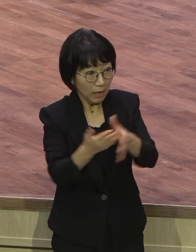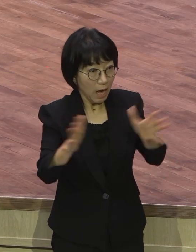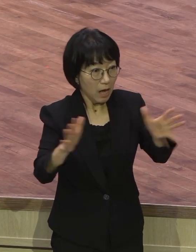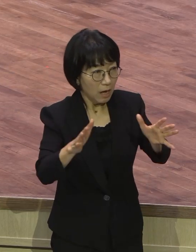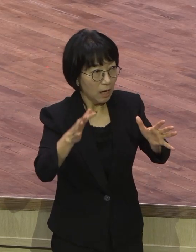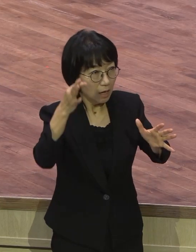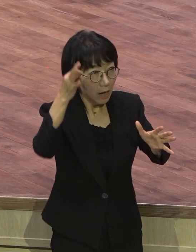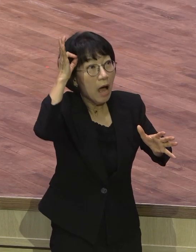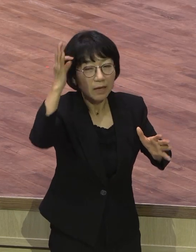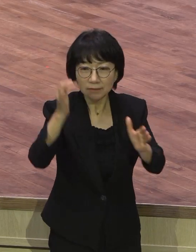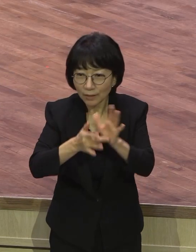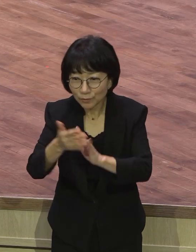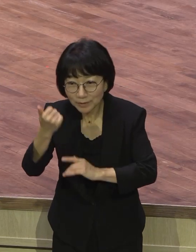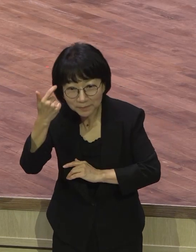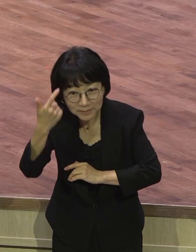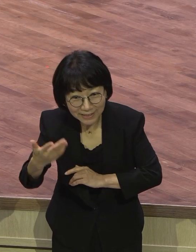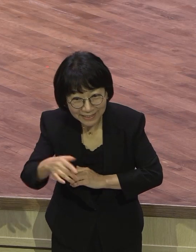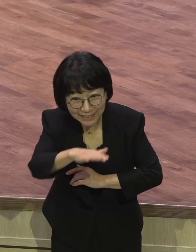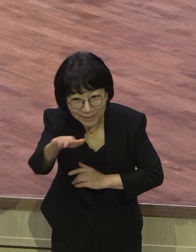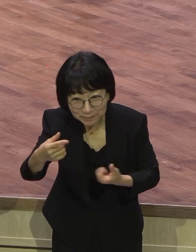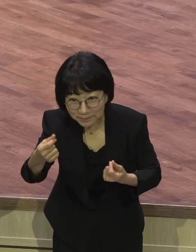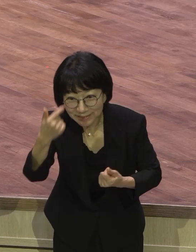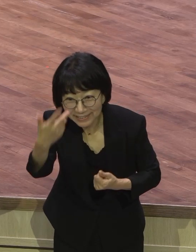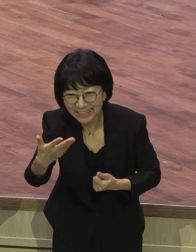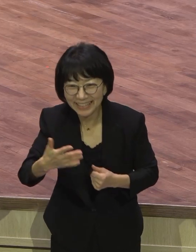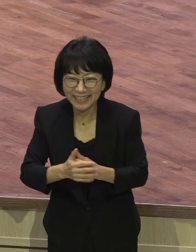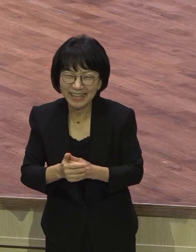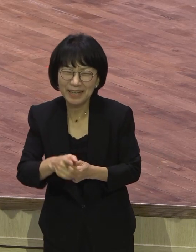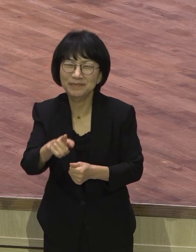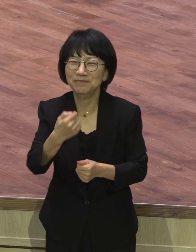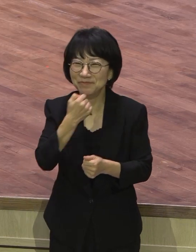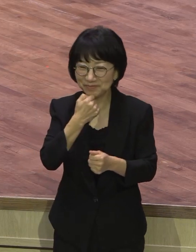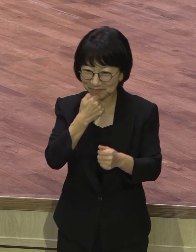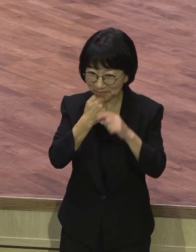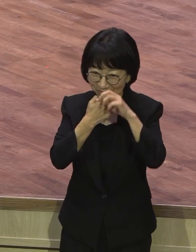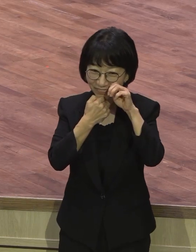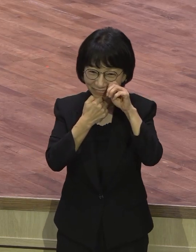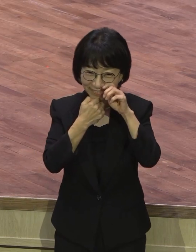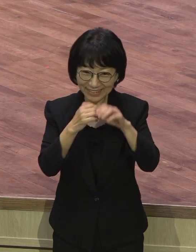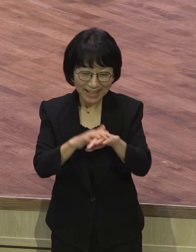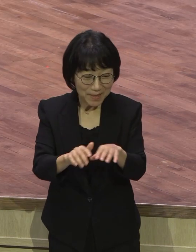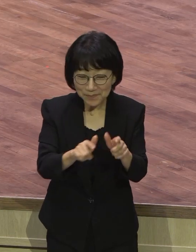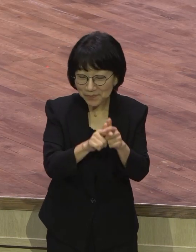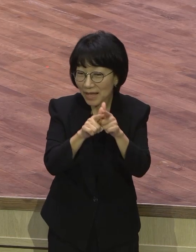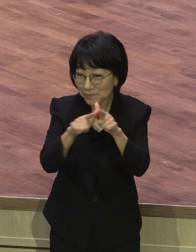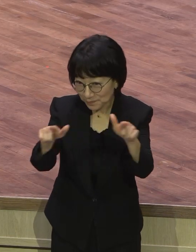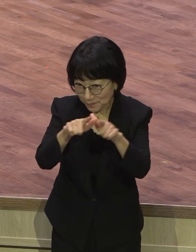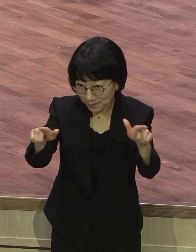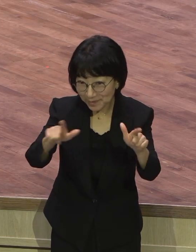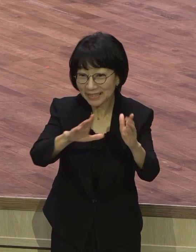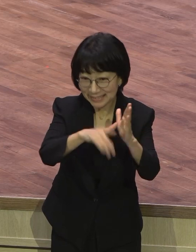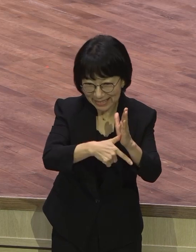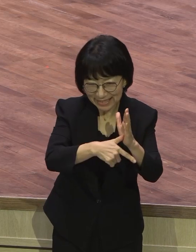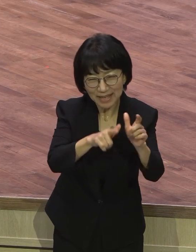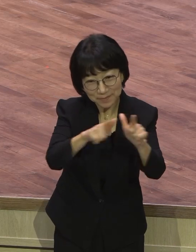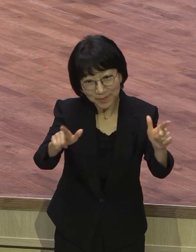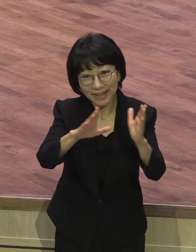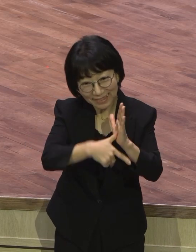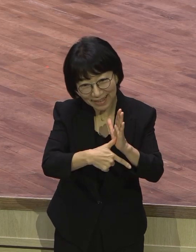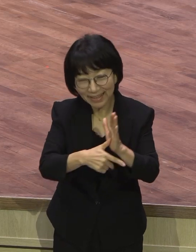않는가 사람들은 그래요 대부분 평상시 삶이 중요한데 평상시에 예수 그리스도와